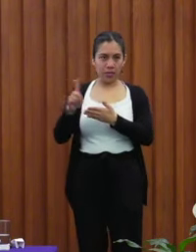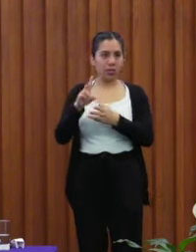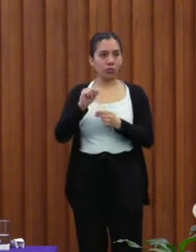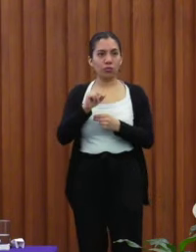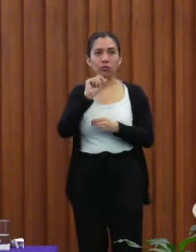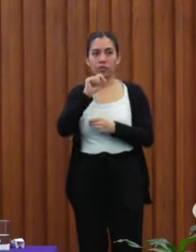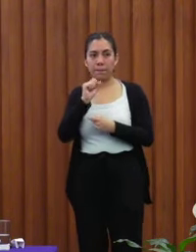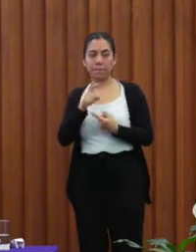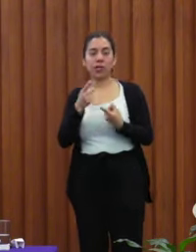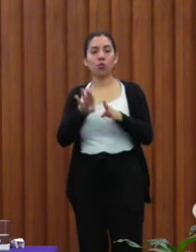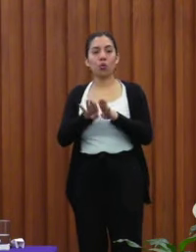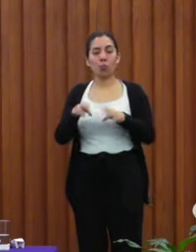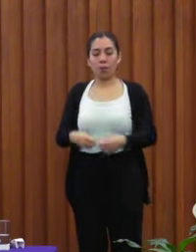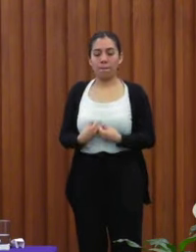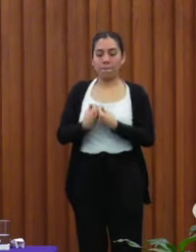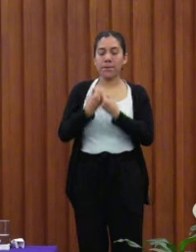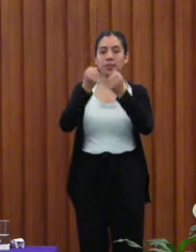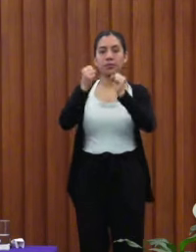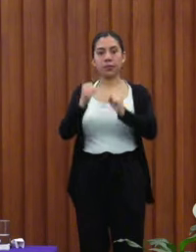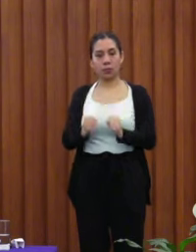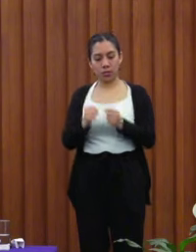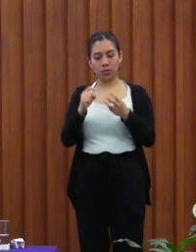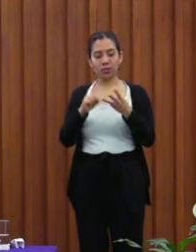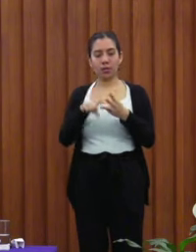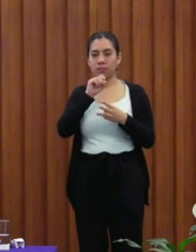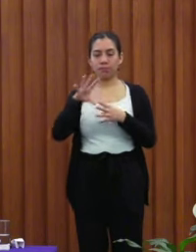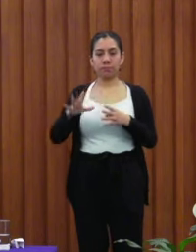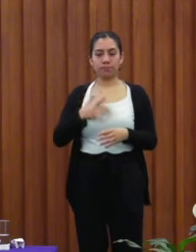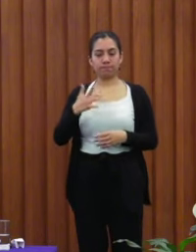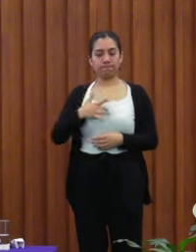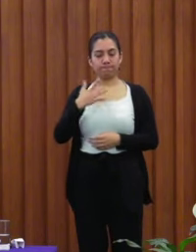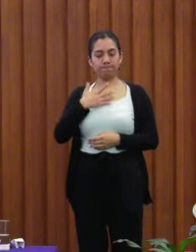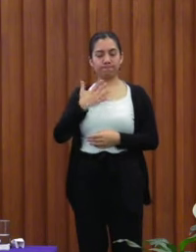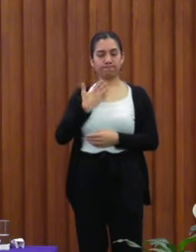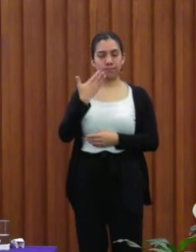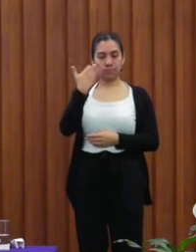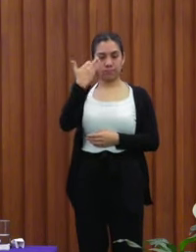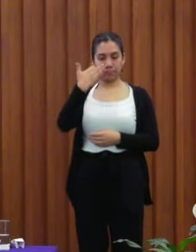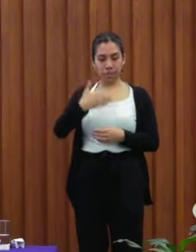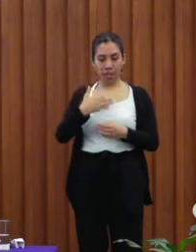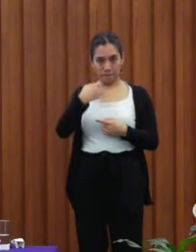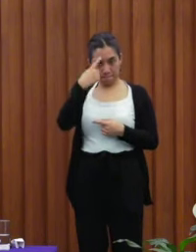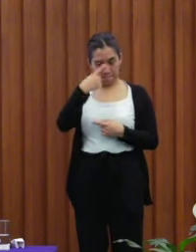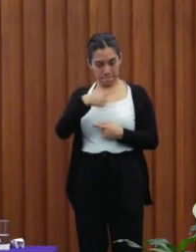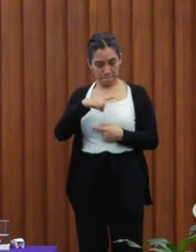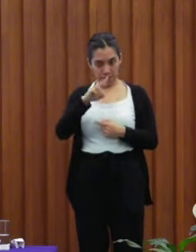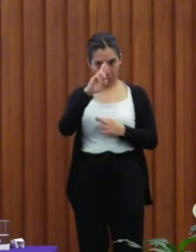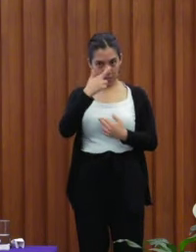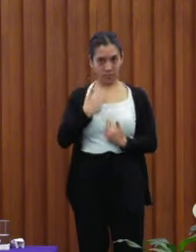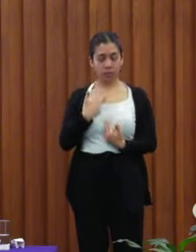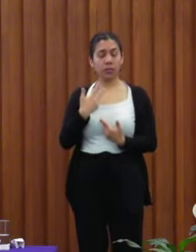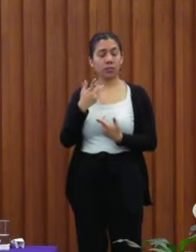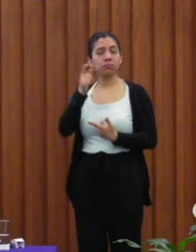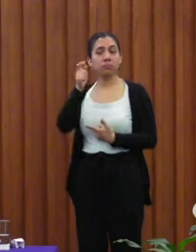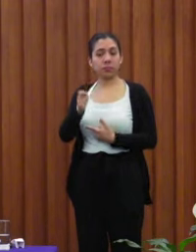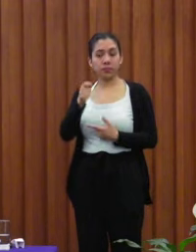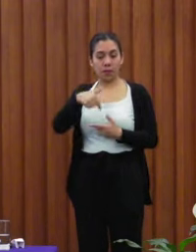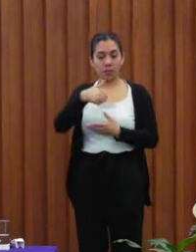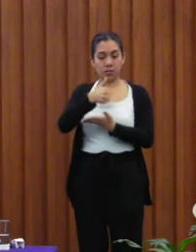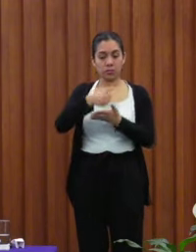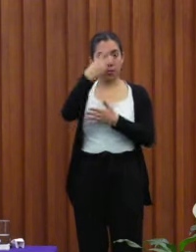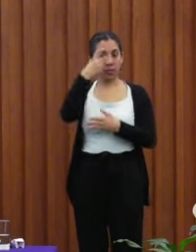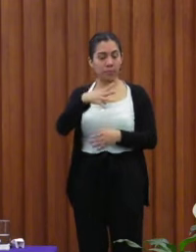vida y a la seguridad y a la integridad, tendríamos que tenerlas aseguradas aquí. Por tal sentido, pues la